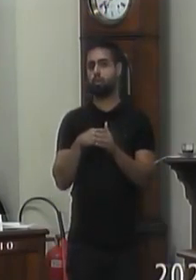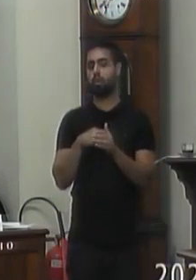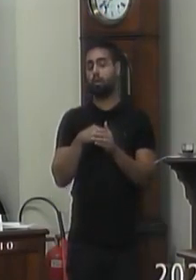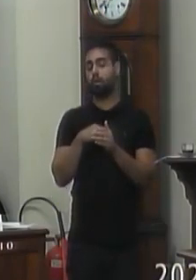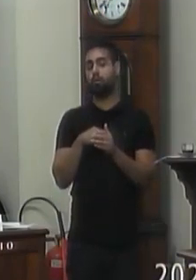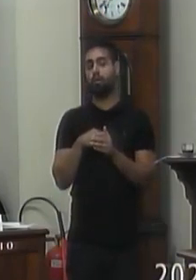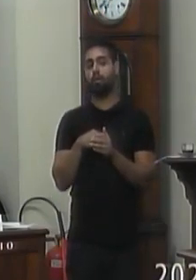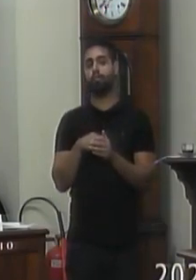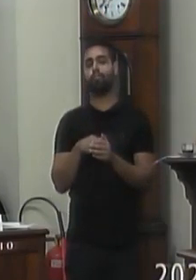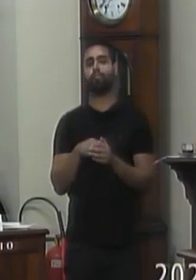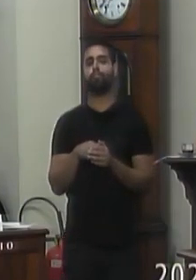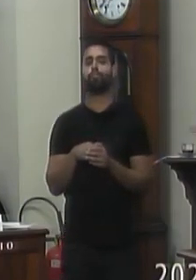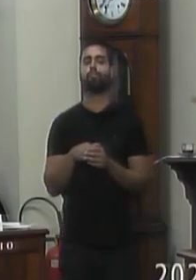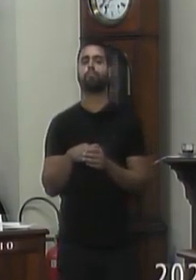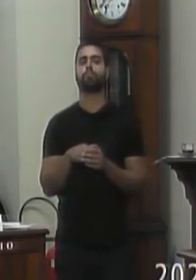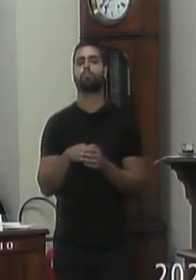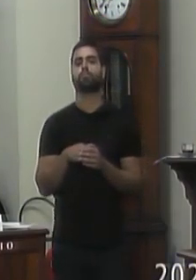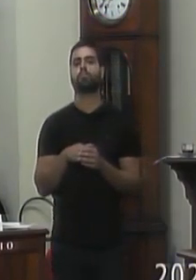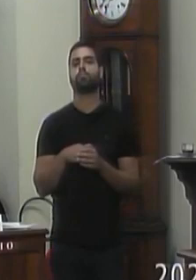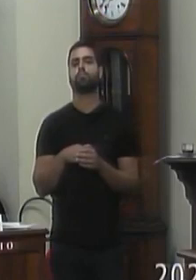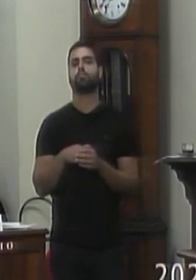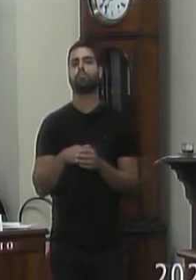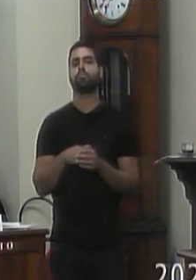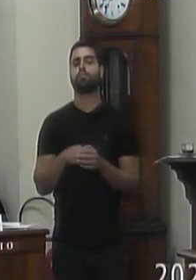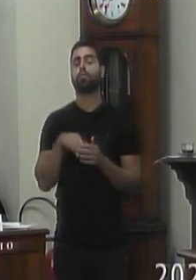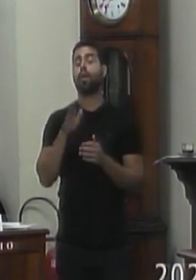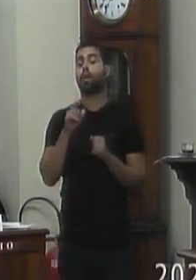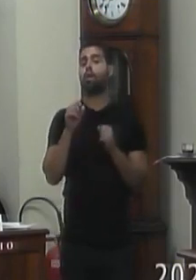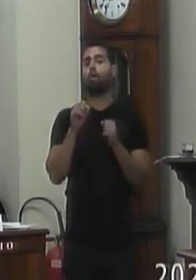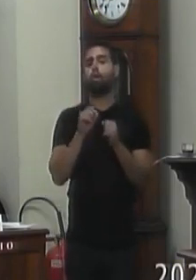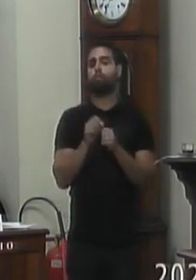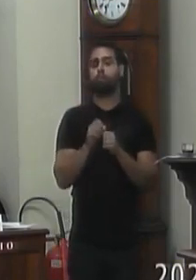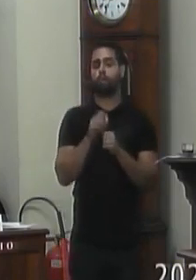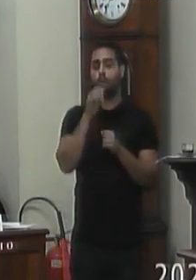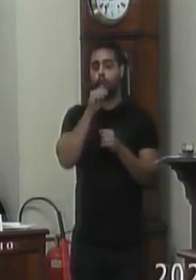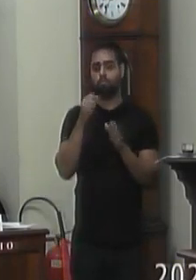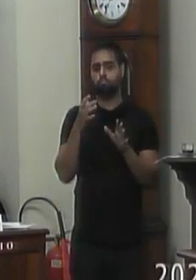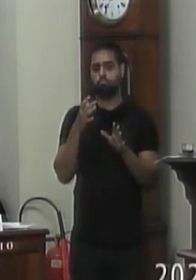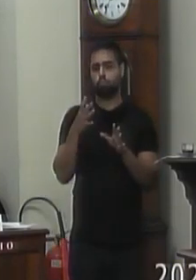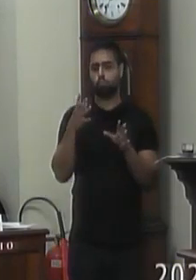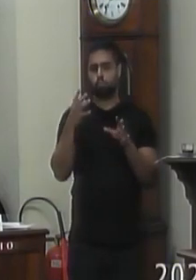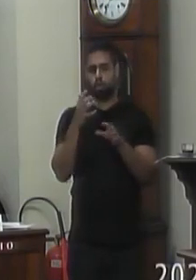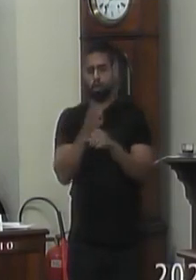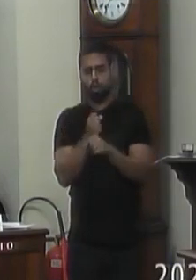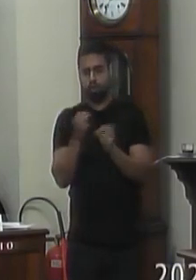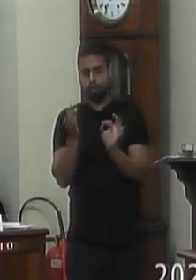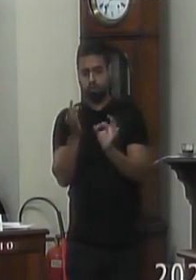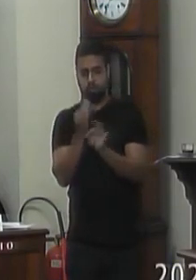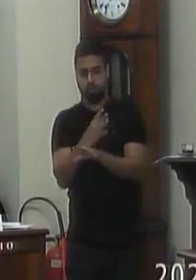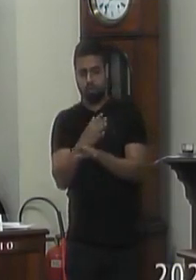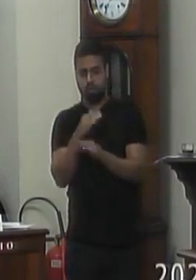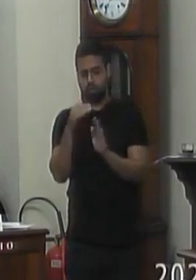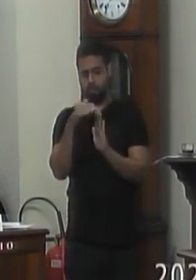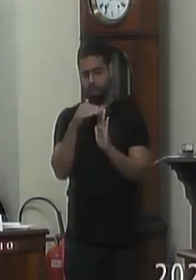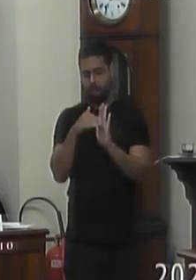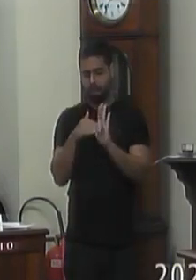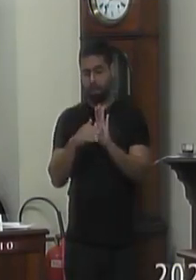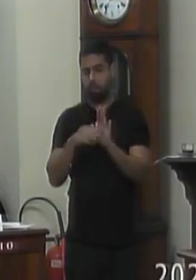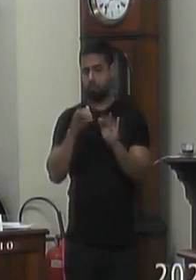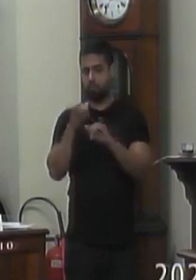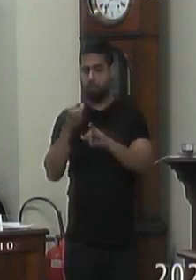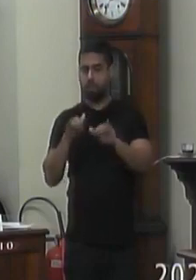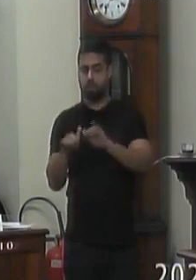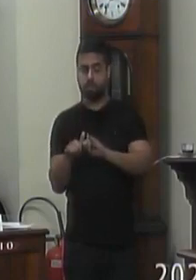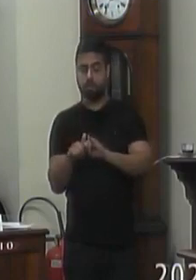orçamentária, eles são feitos depois que a contabilidade fecha, consolida todos os dados junto